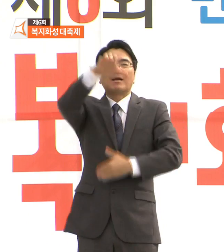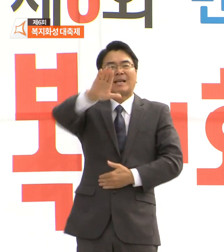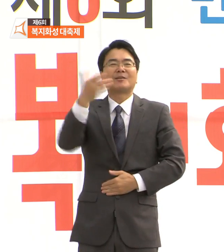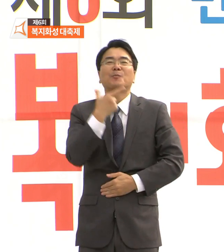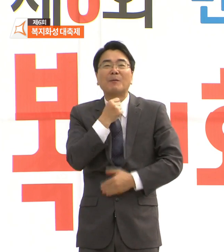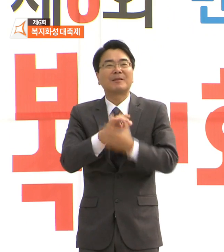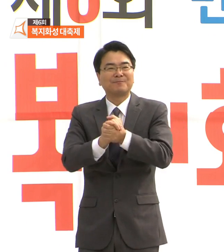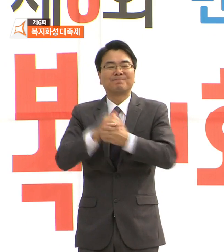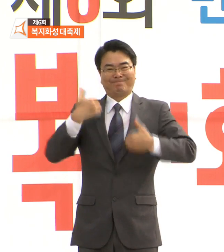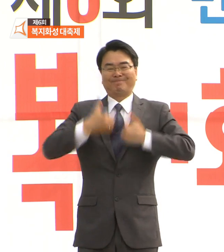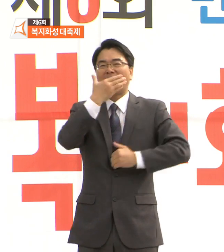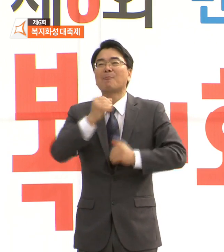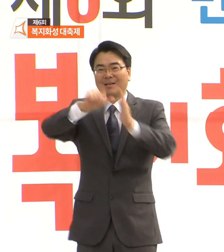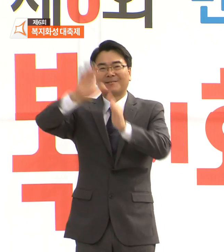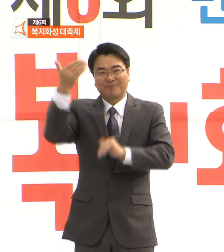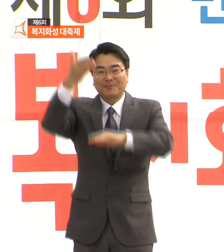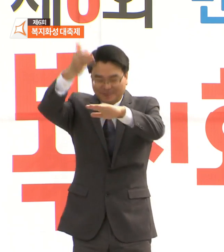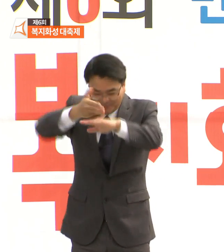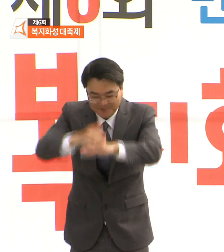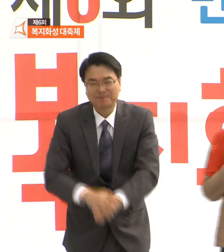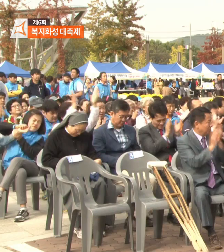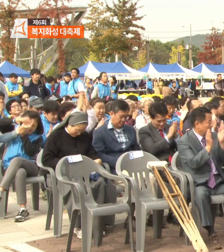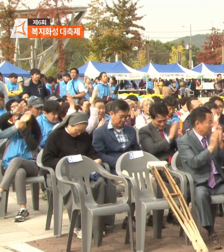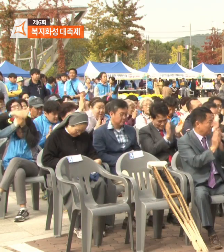합니다. 즐겁고 행복한 시간 되세요. 감사합니다.